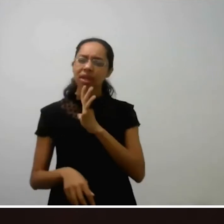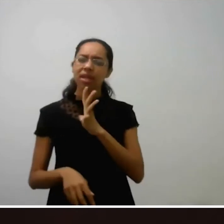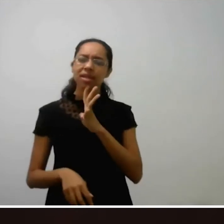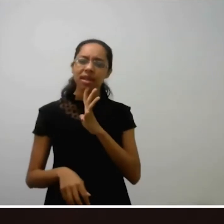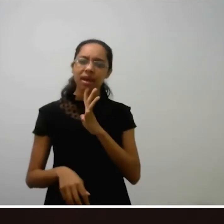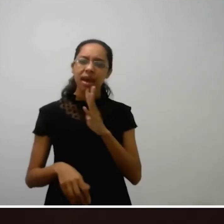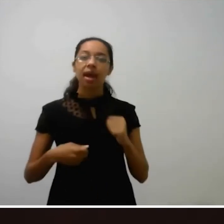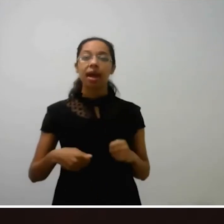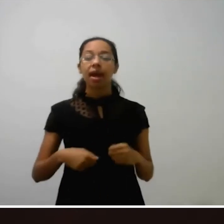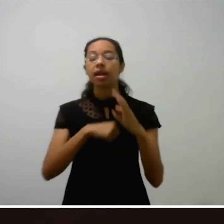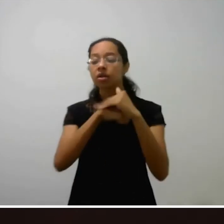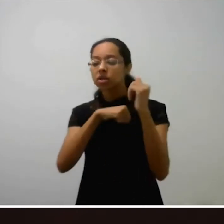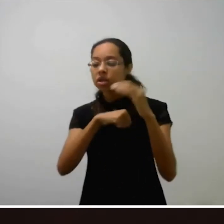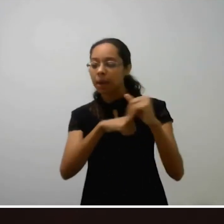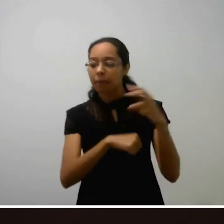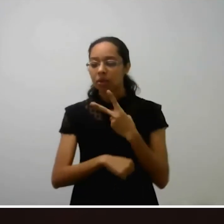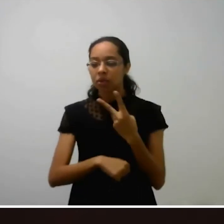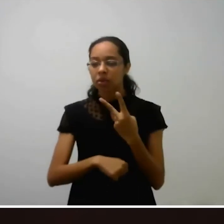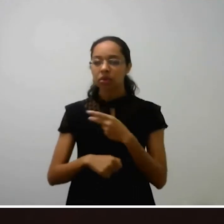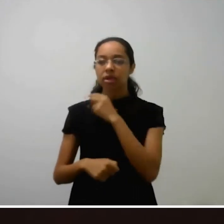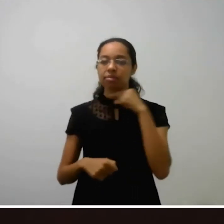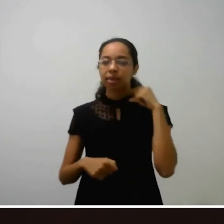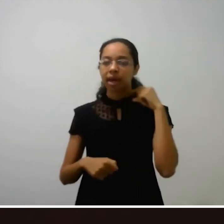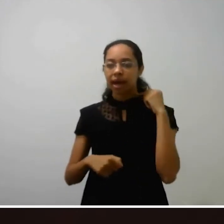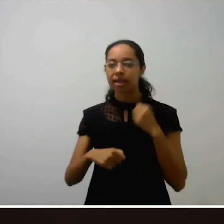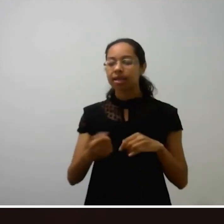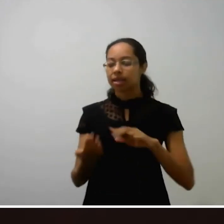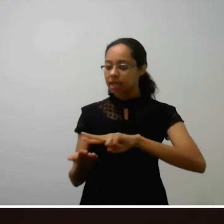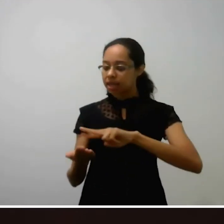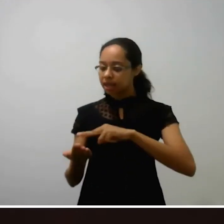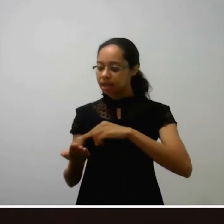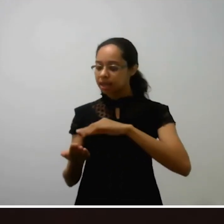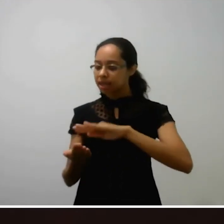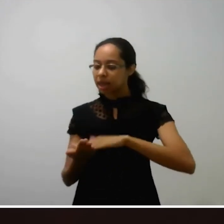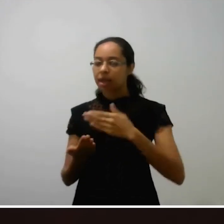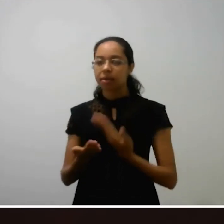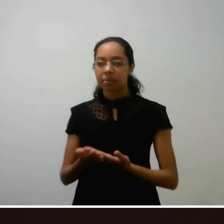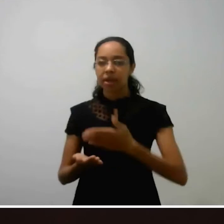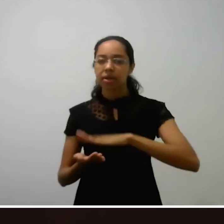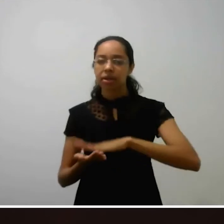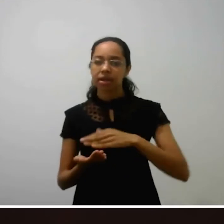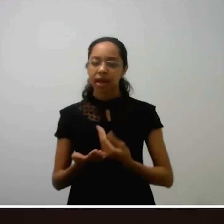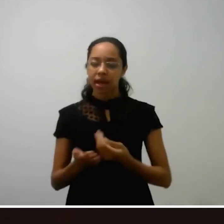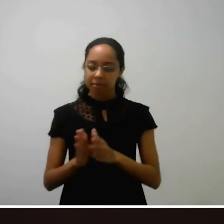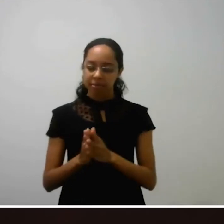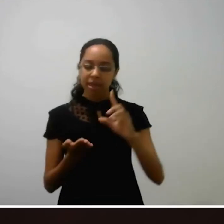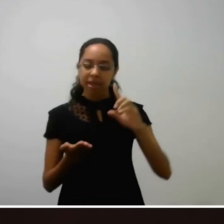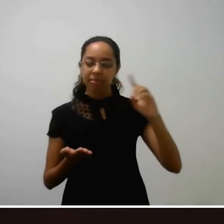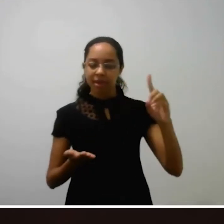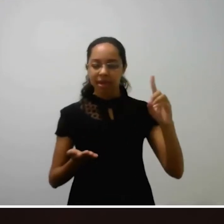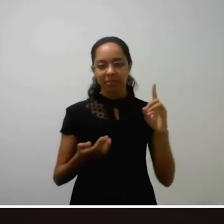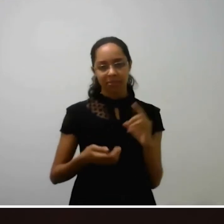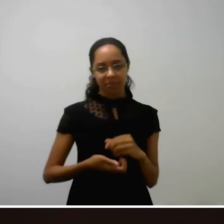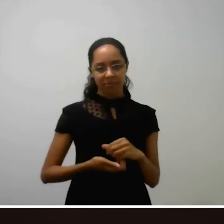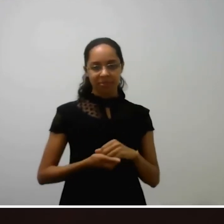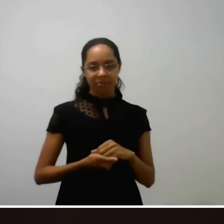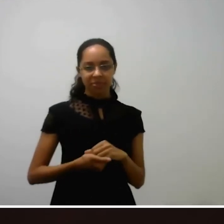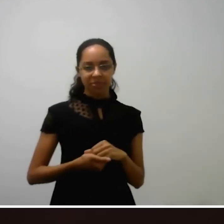tinha autoridade para isso. Por isso ele fazia, né, ocultamente, e fazia